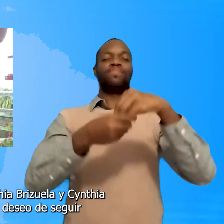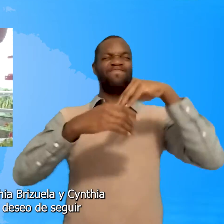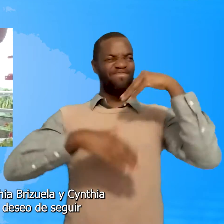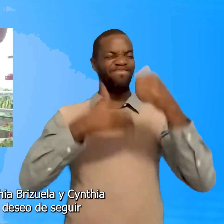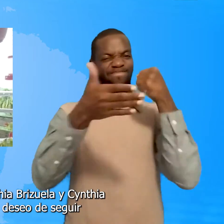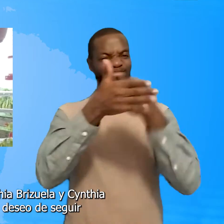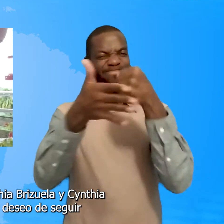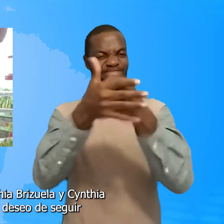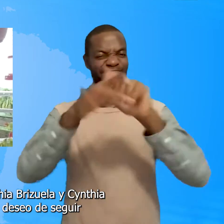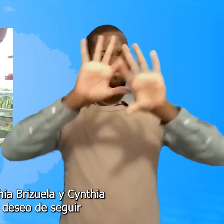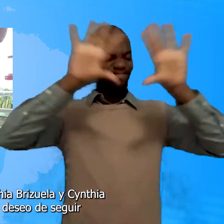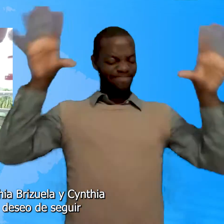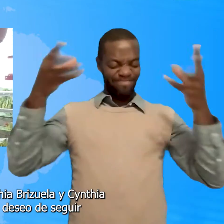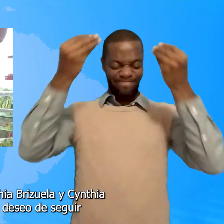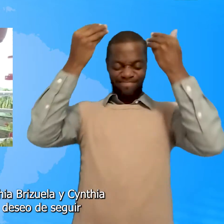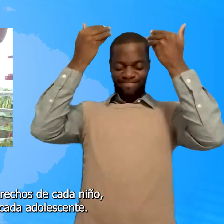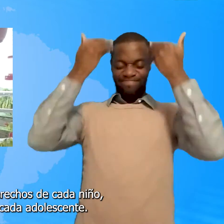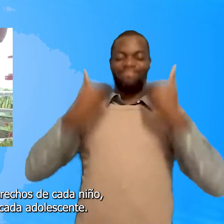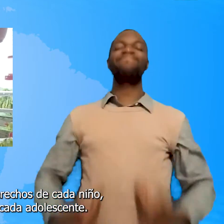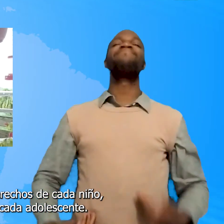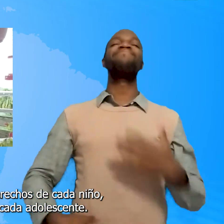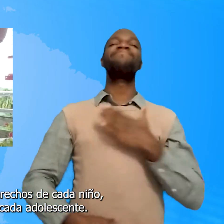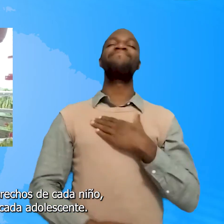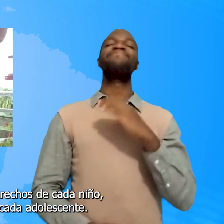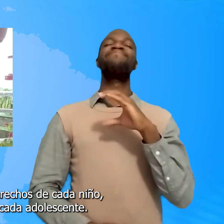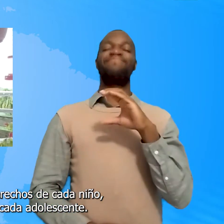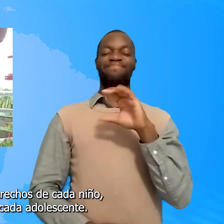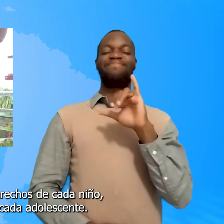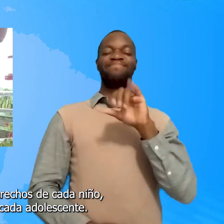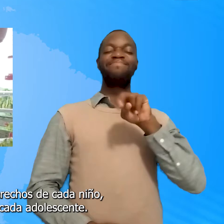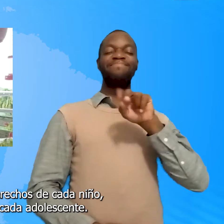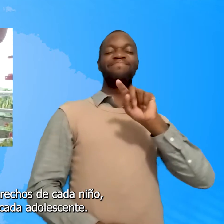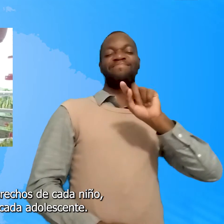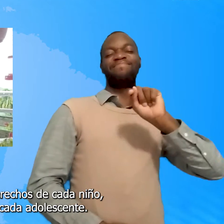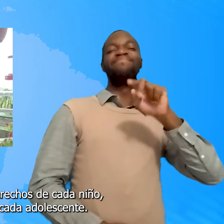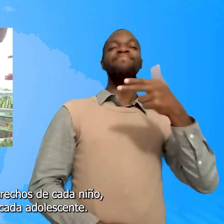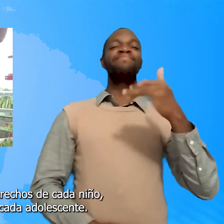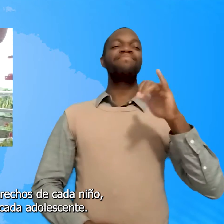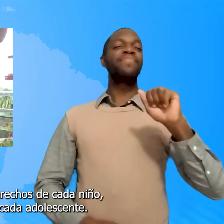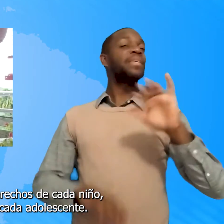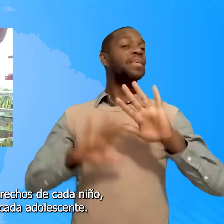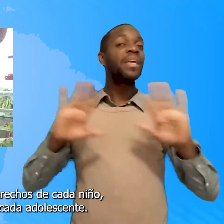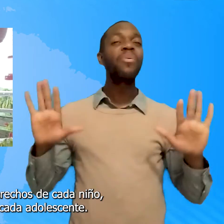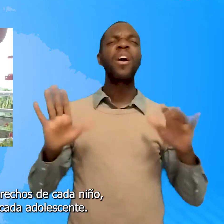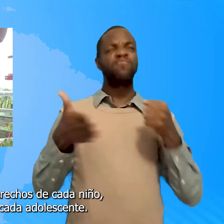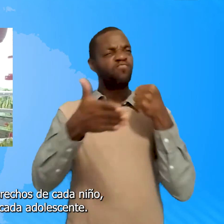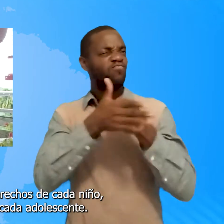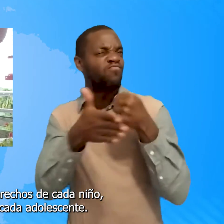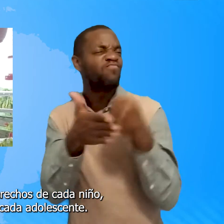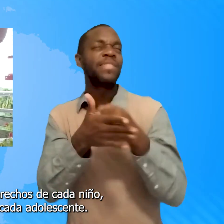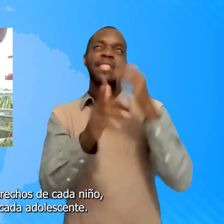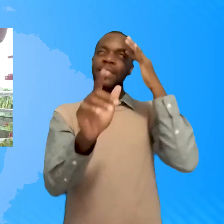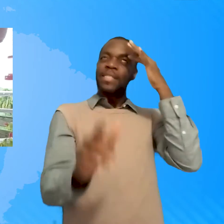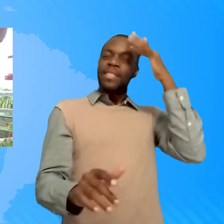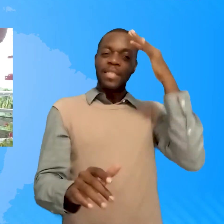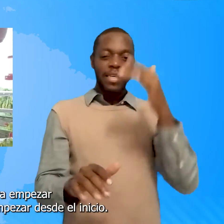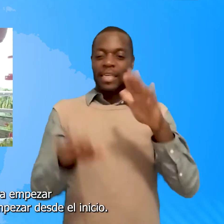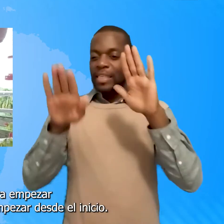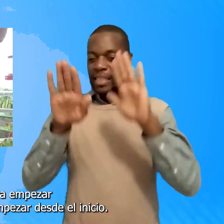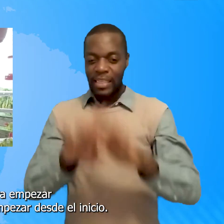tiene el deseo de seguir trabajando por los derechos de cada niño, de cada niña, de cada